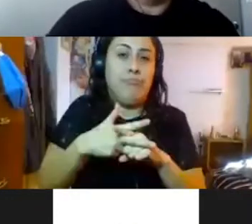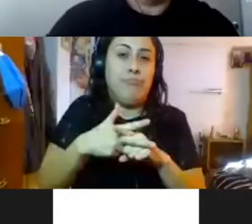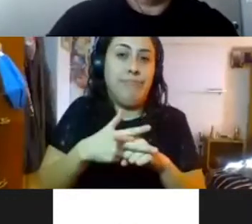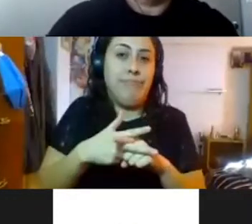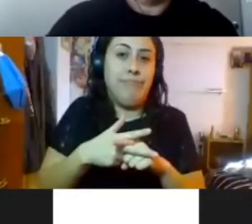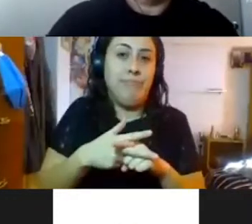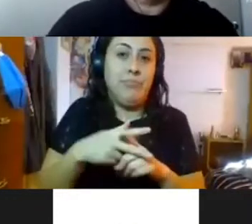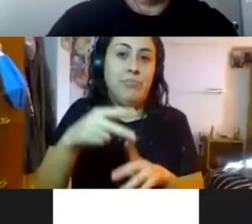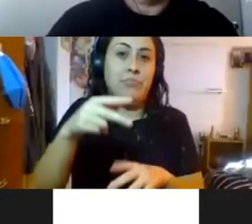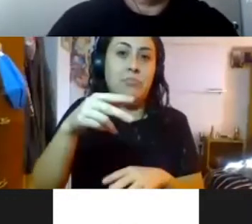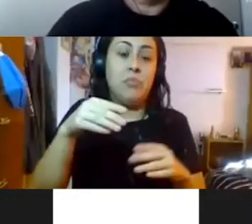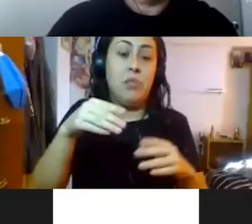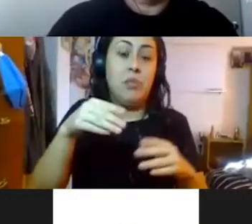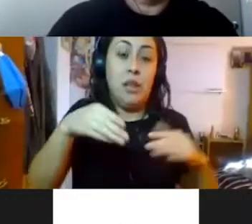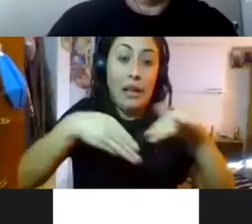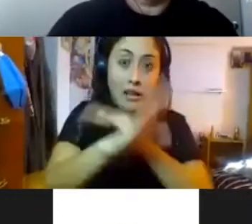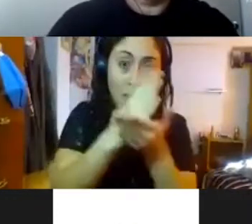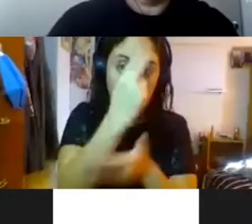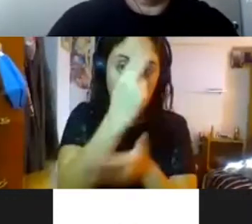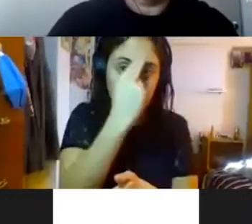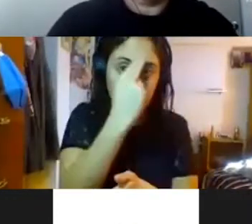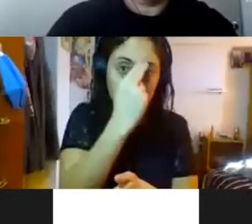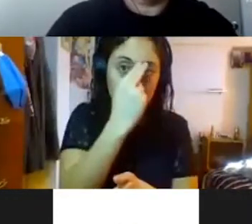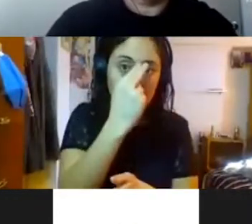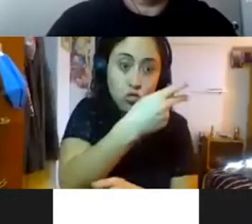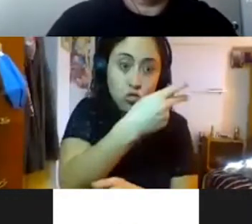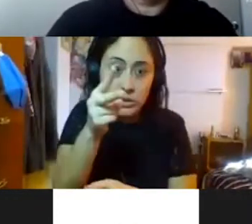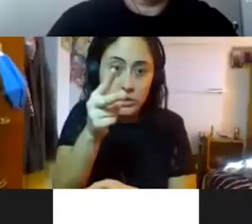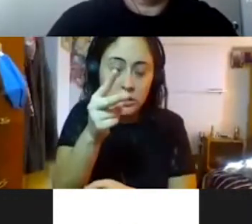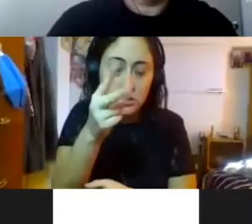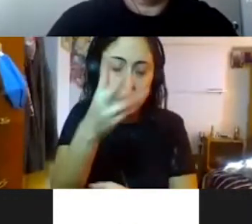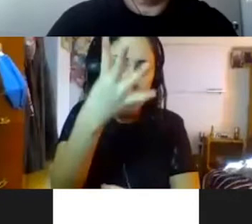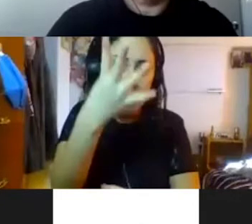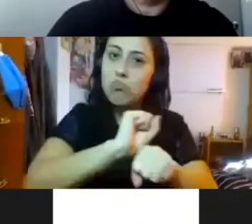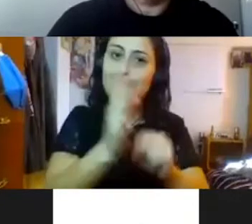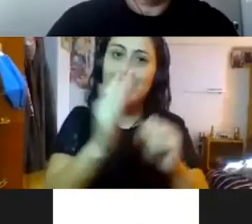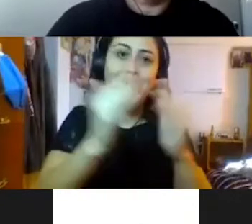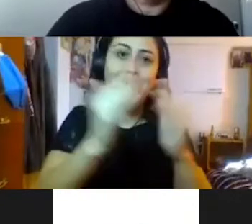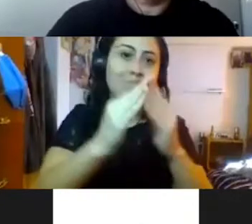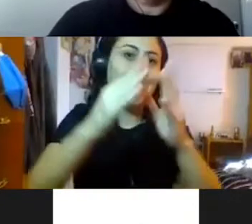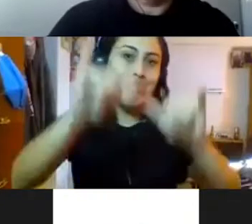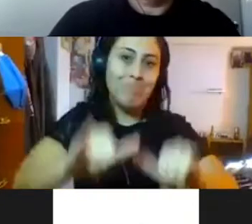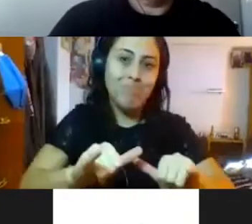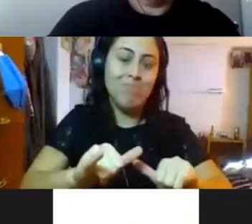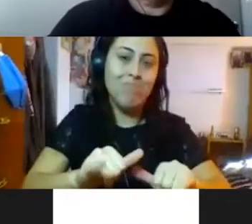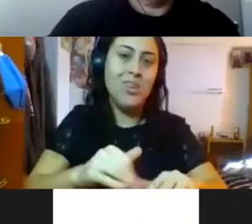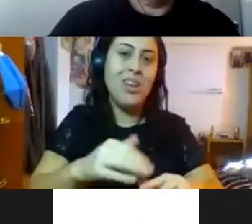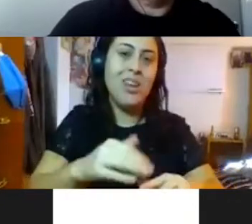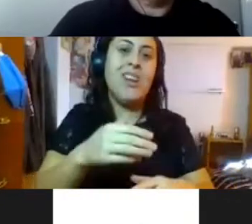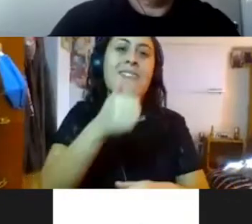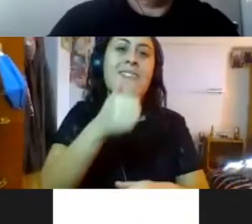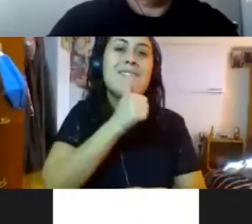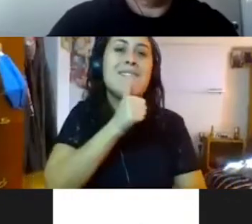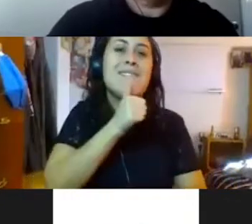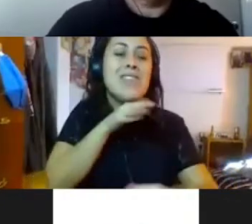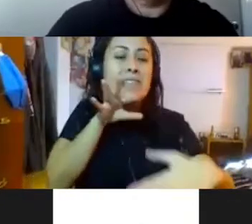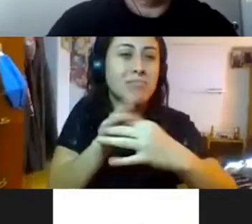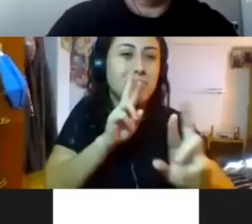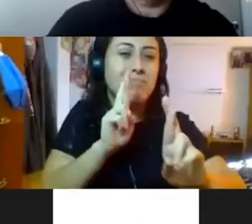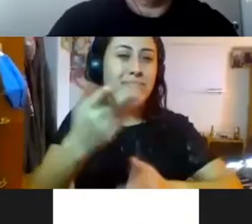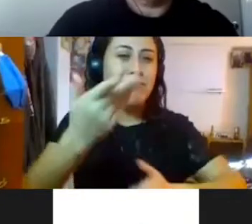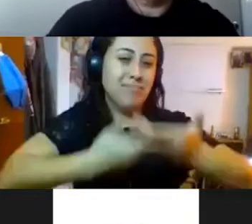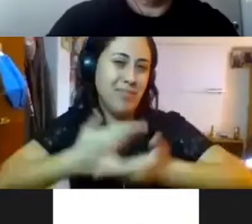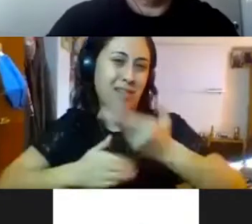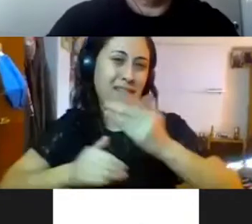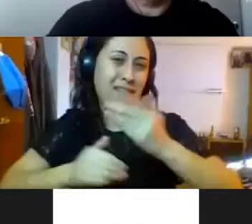después. No pudimos realizar una vinculación completa con esas familias y ha sido muy desafiante poder hacerlo en